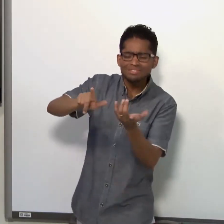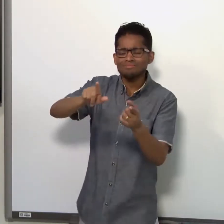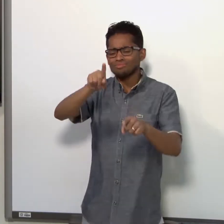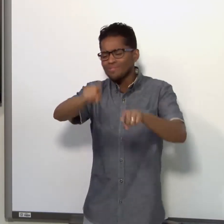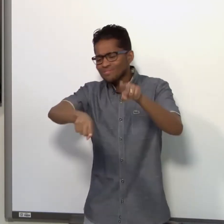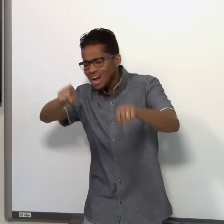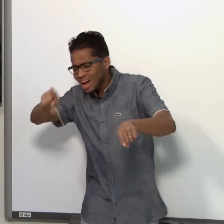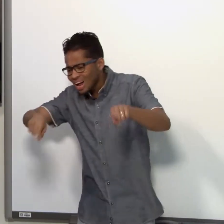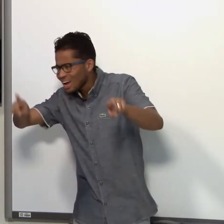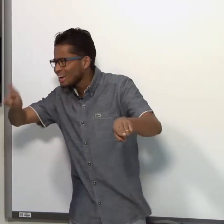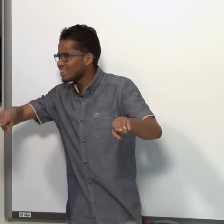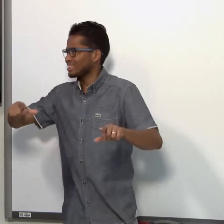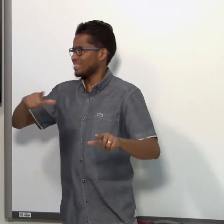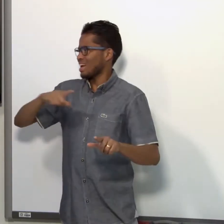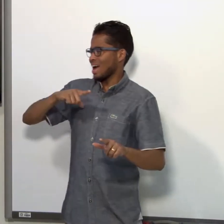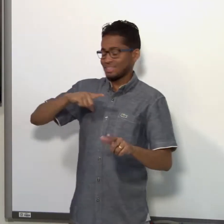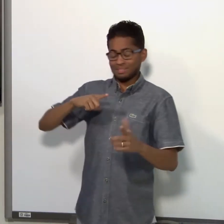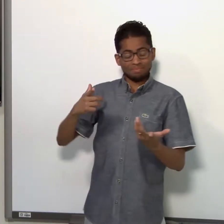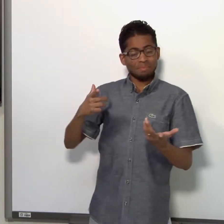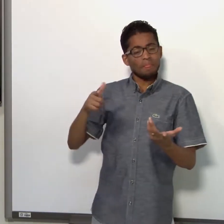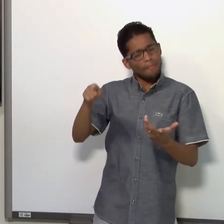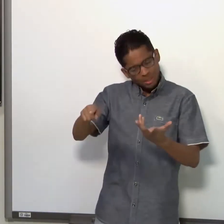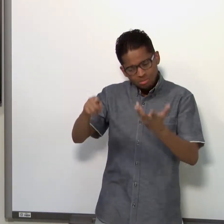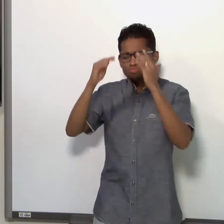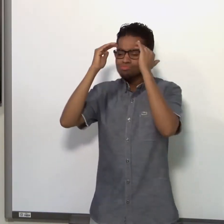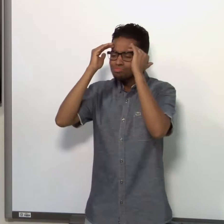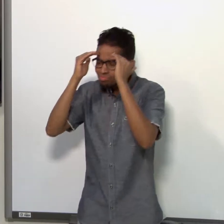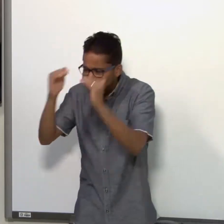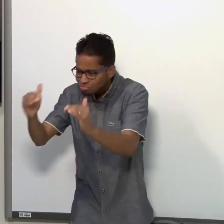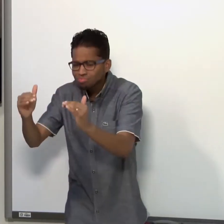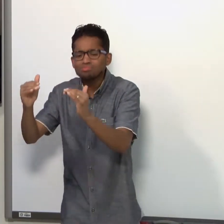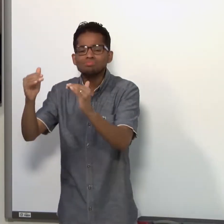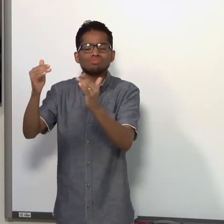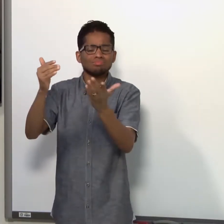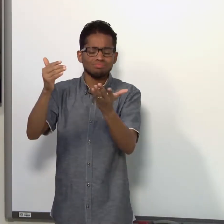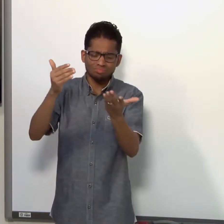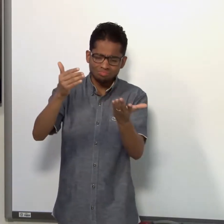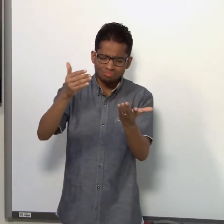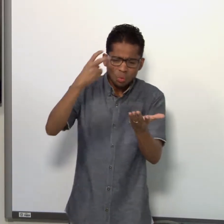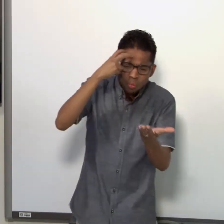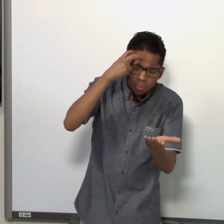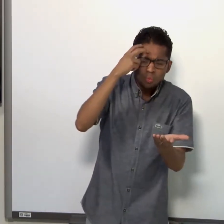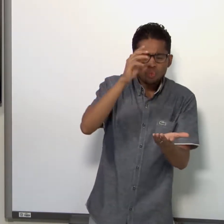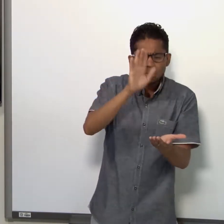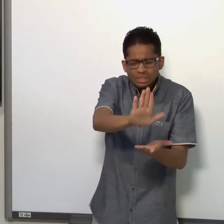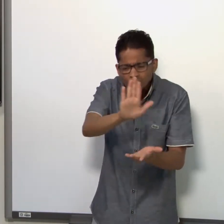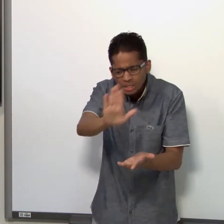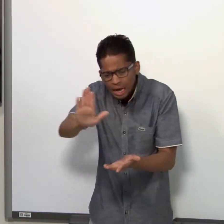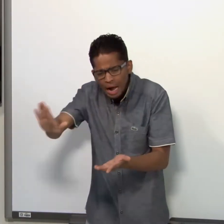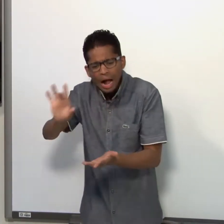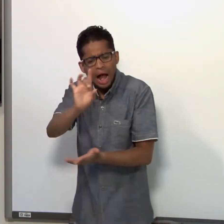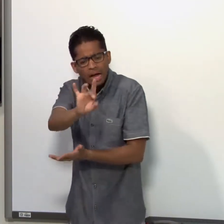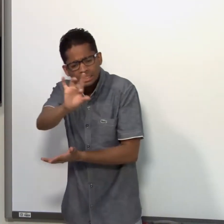diferenças, suas variações. E devemos respeitar, respeitar a cultura de cada um.